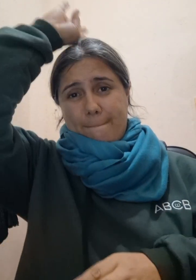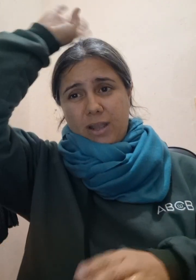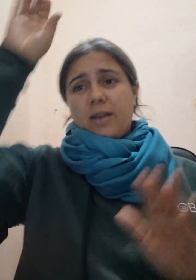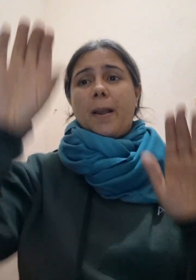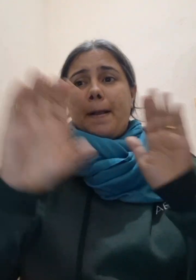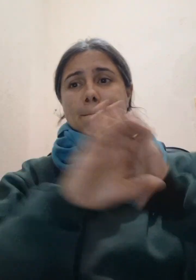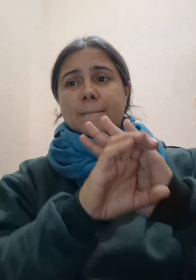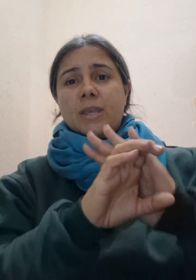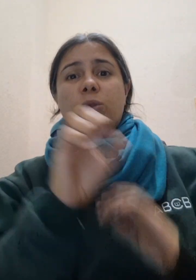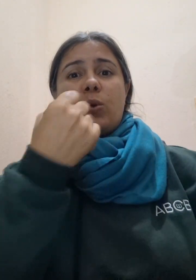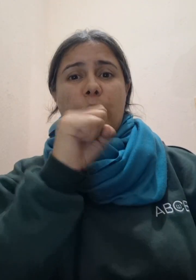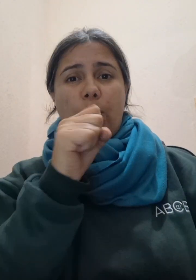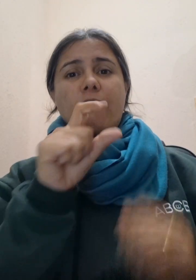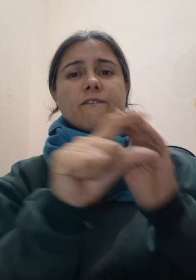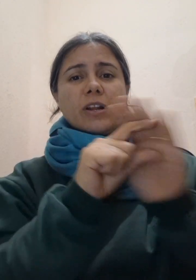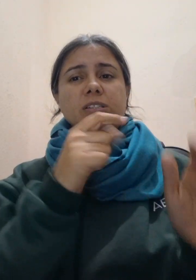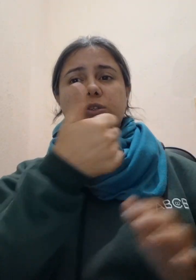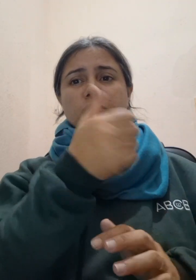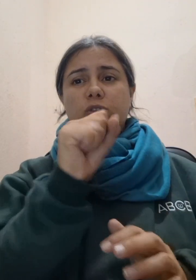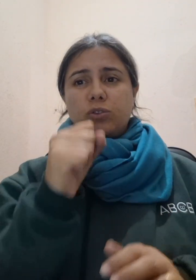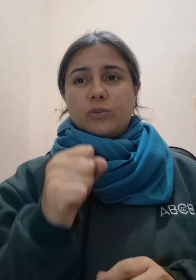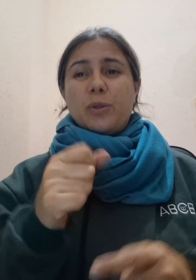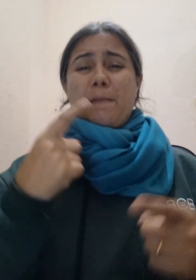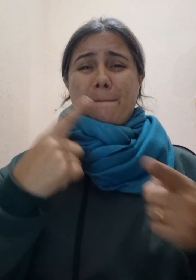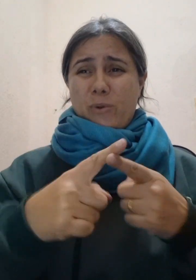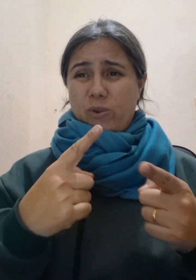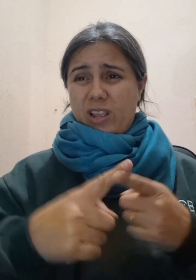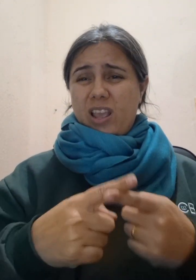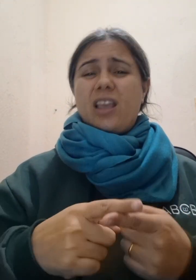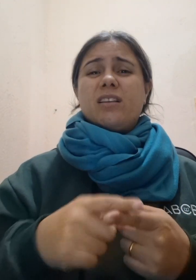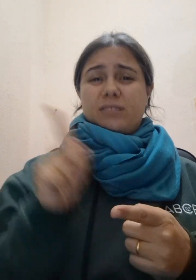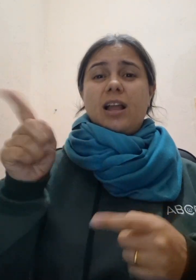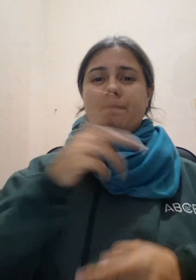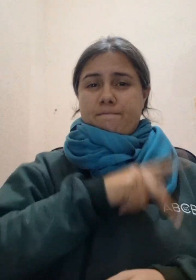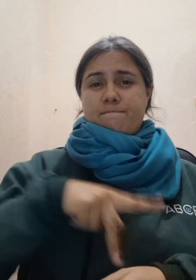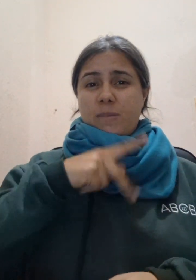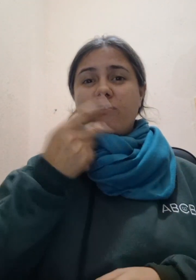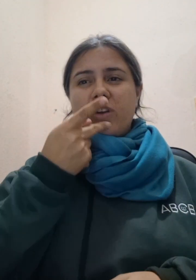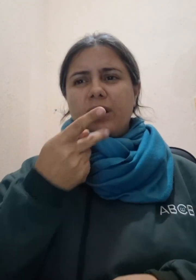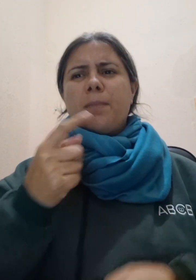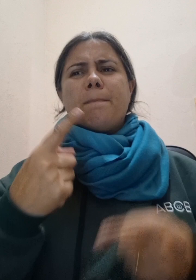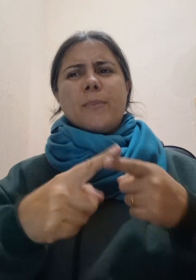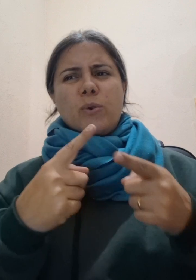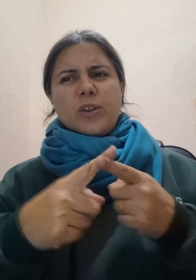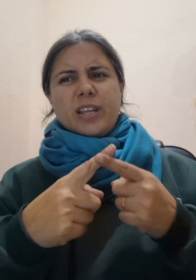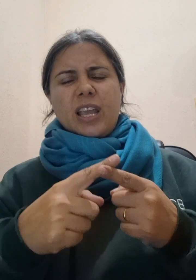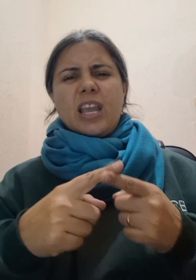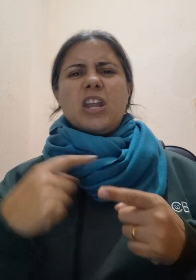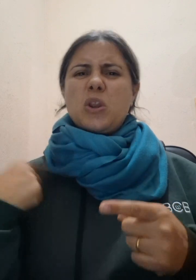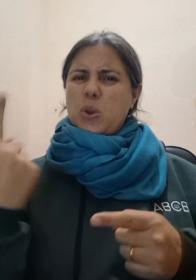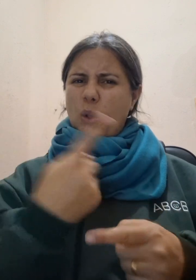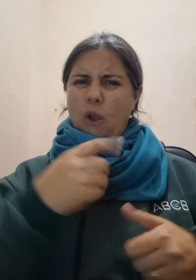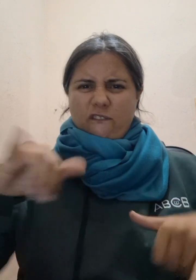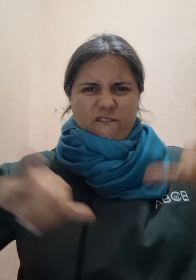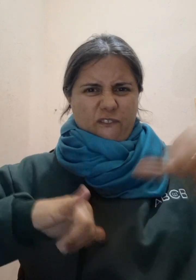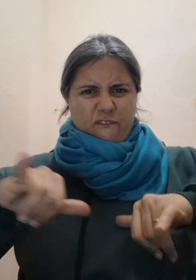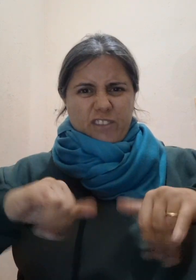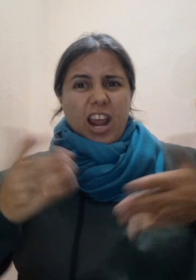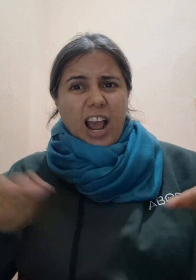Para terminar, Paulo fala aos romanos também. Fala em Romanos,